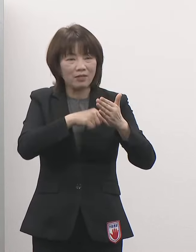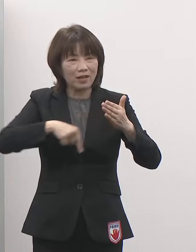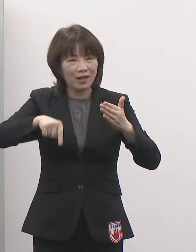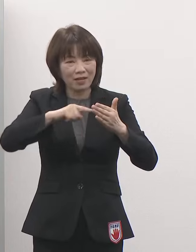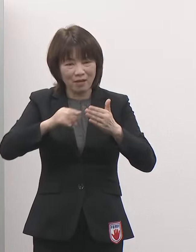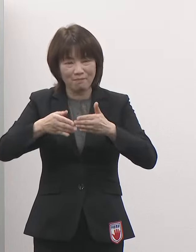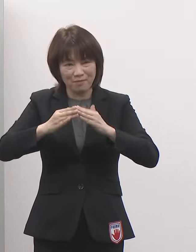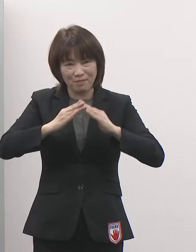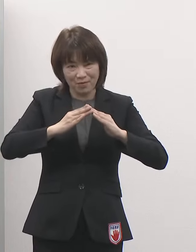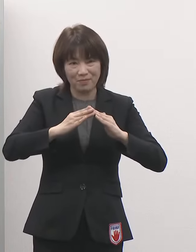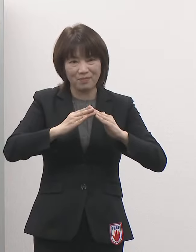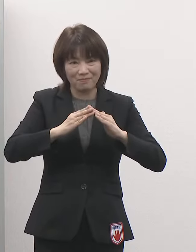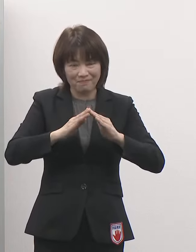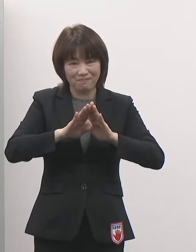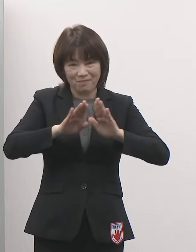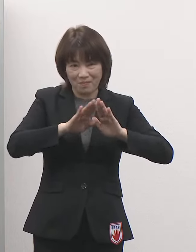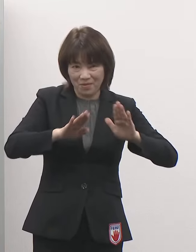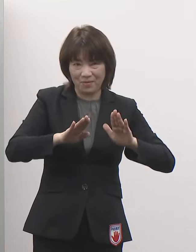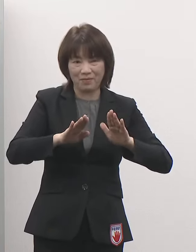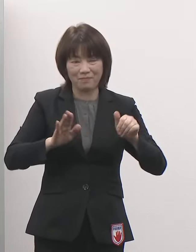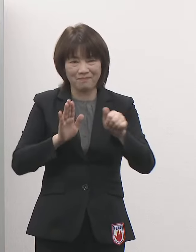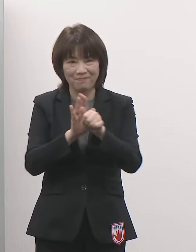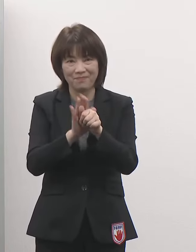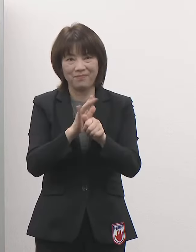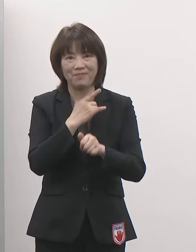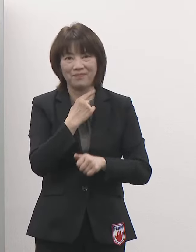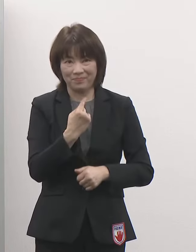申し上げた取り組みはしっかりと進めてまいりたいと思います。